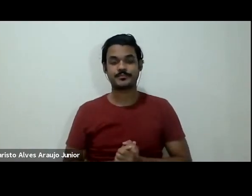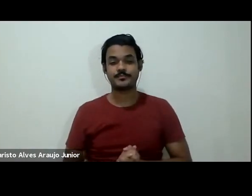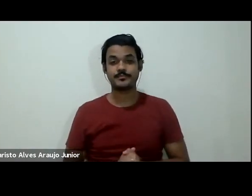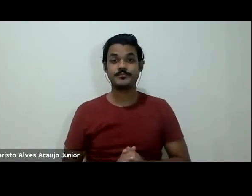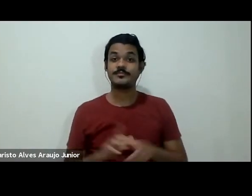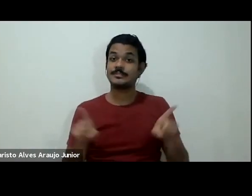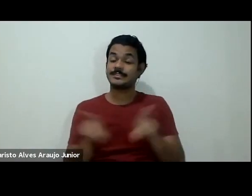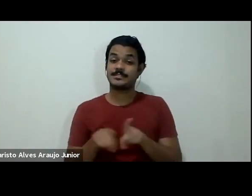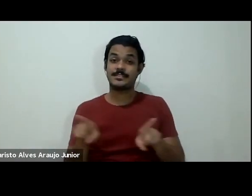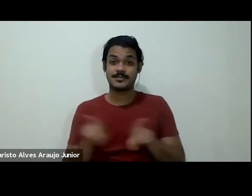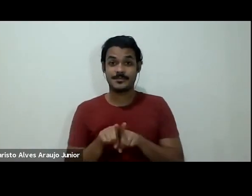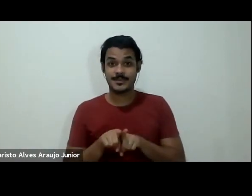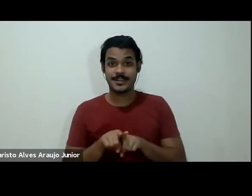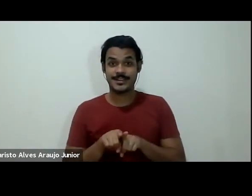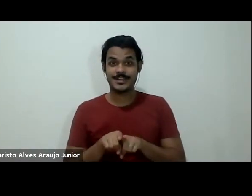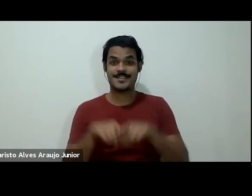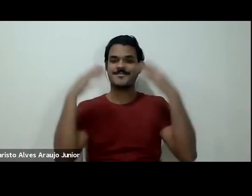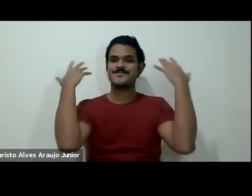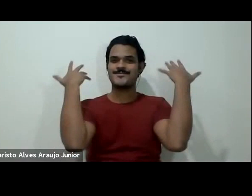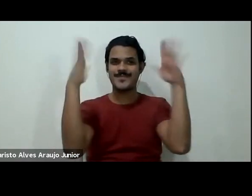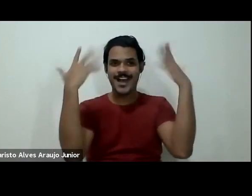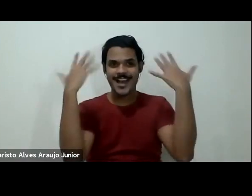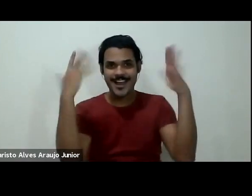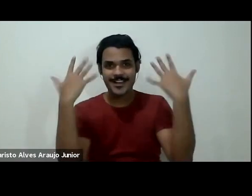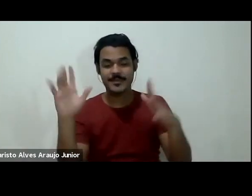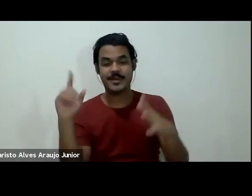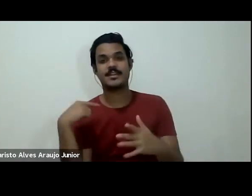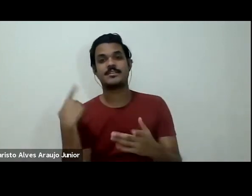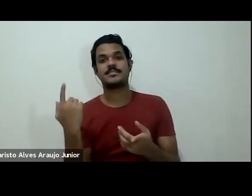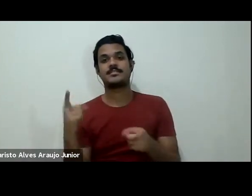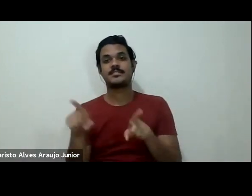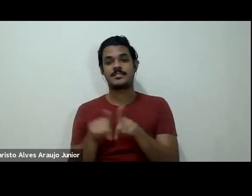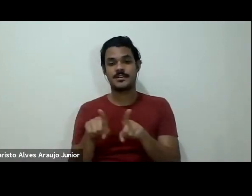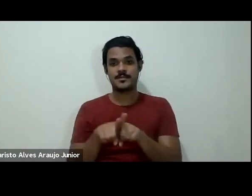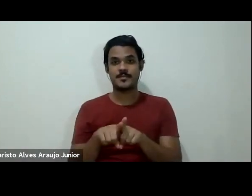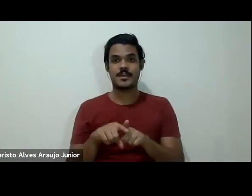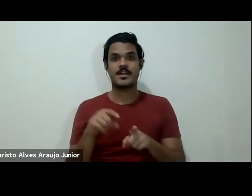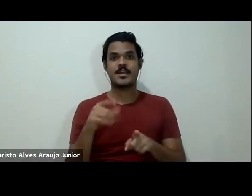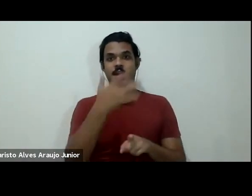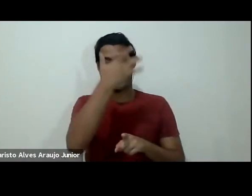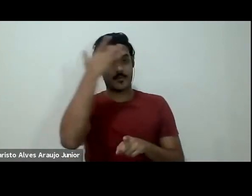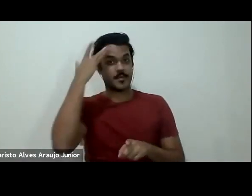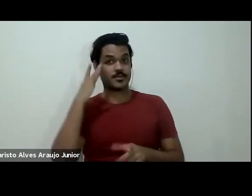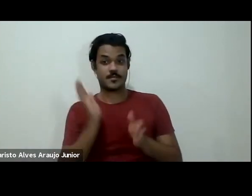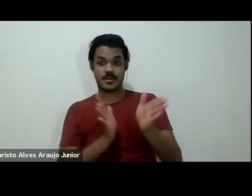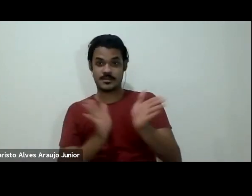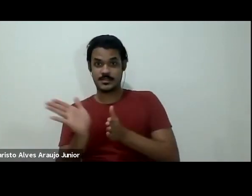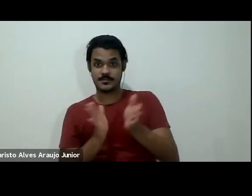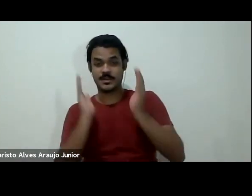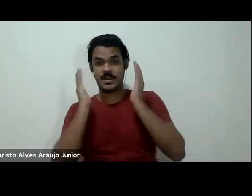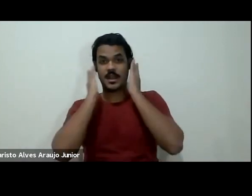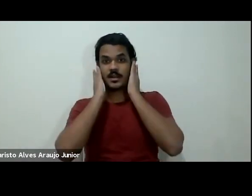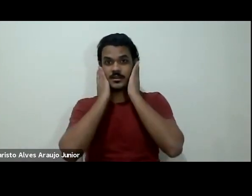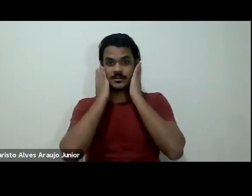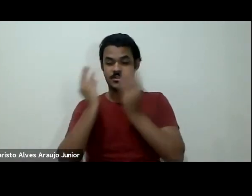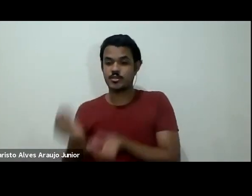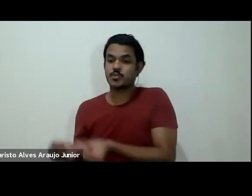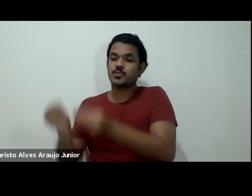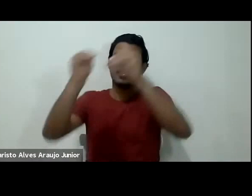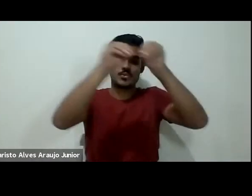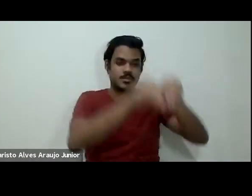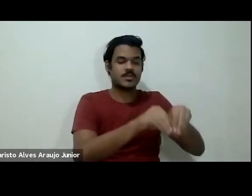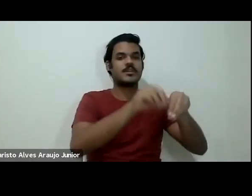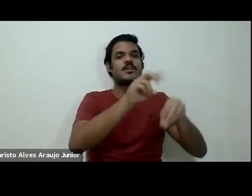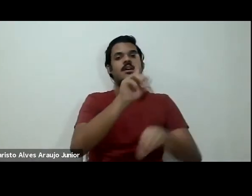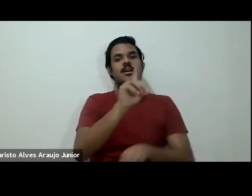todos esses elogios e parabéns que foram feitos à minha pessoa pela acessibilidade. Eu quero transferi-los todos para a